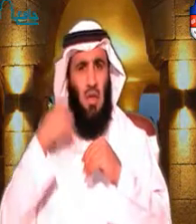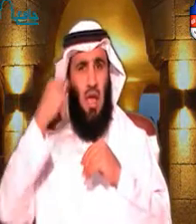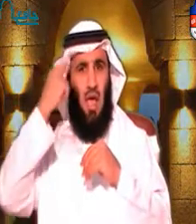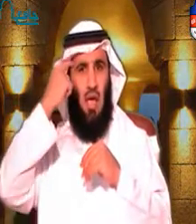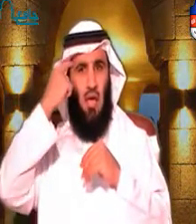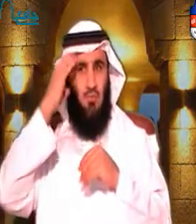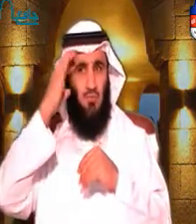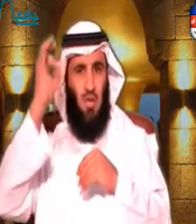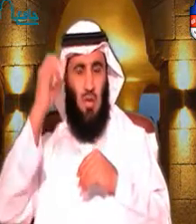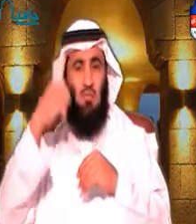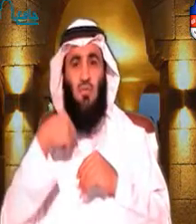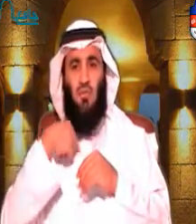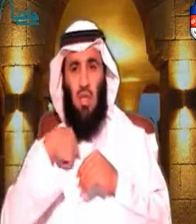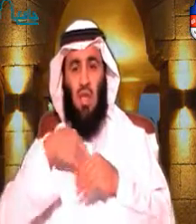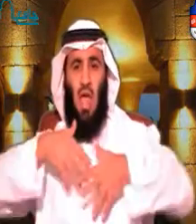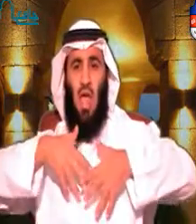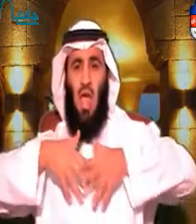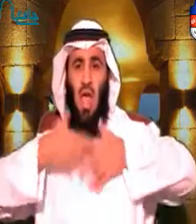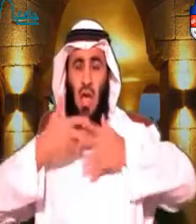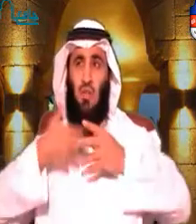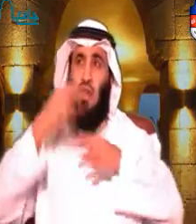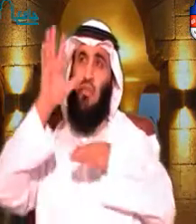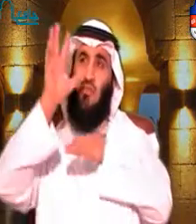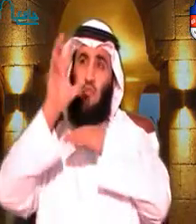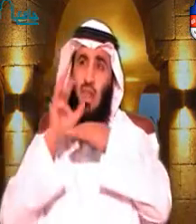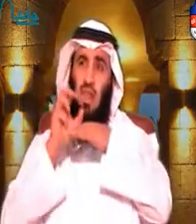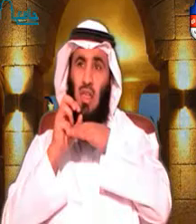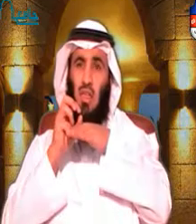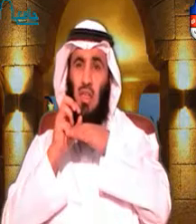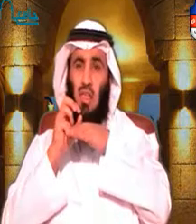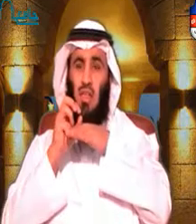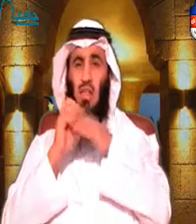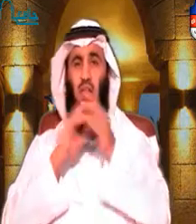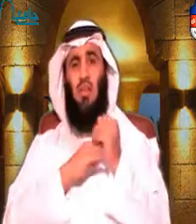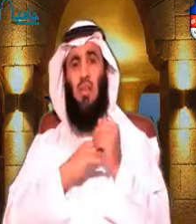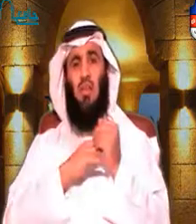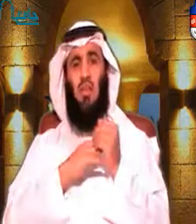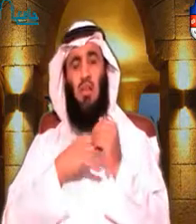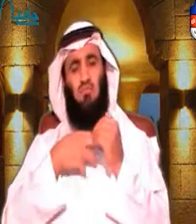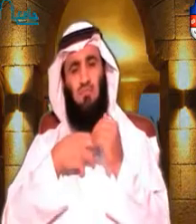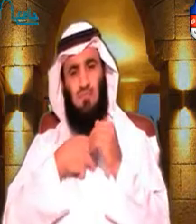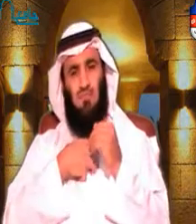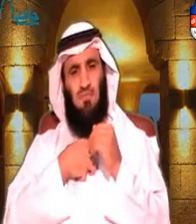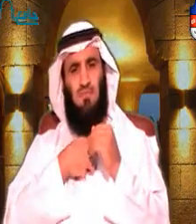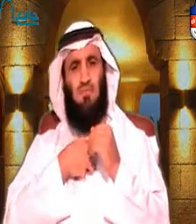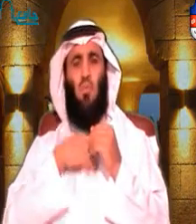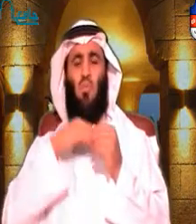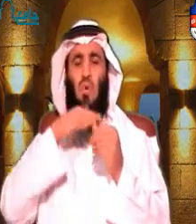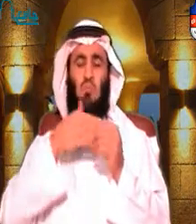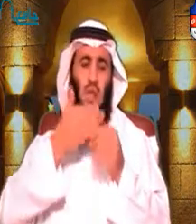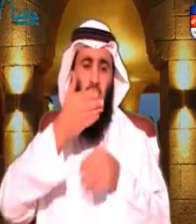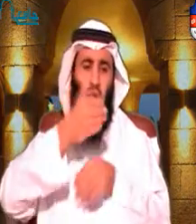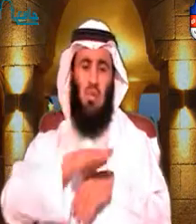يدرك أن الفرح في تلك الليلة ليس بأولى من الحزن على وفاته صلى الله عليه